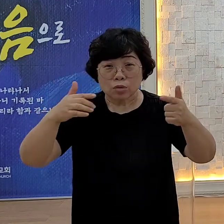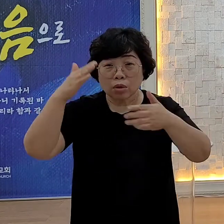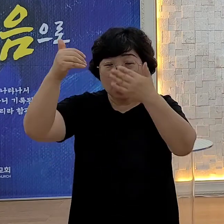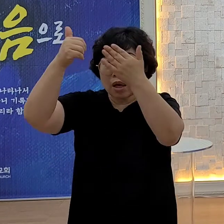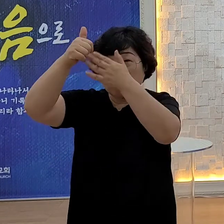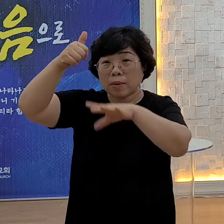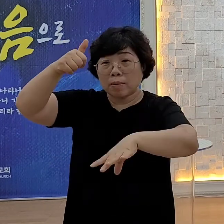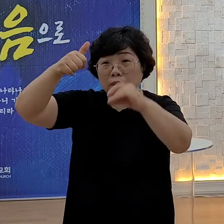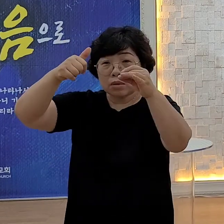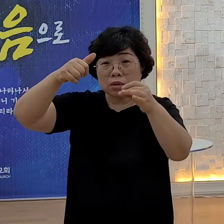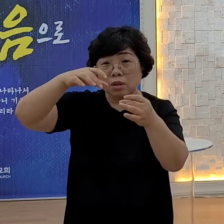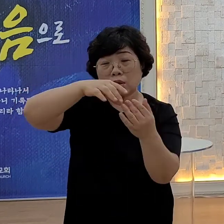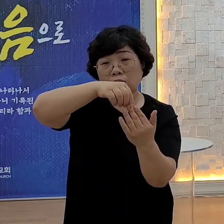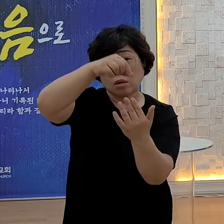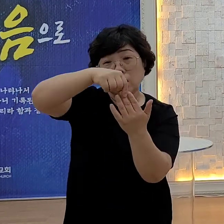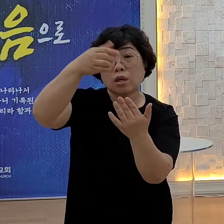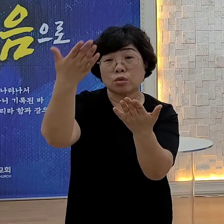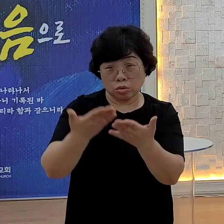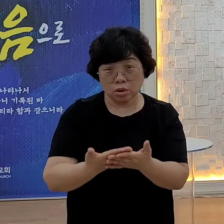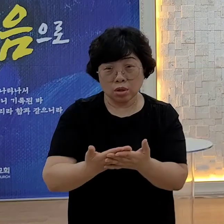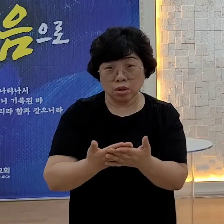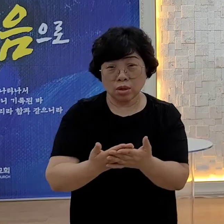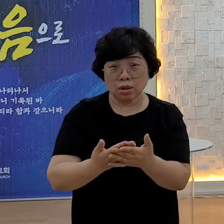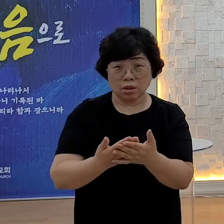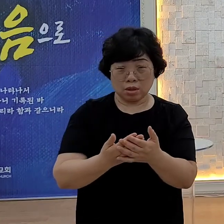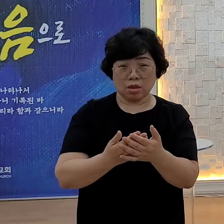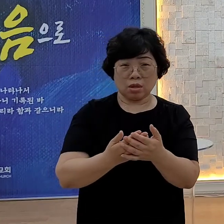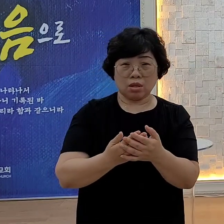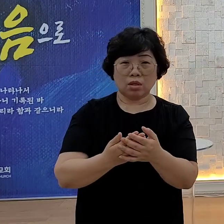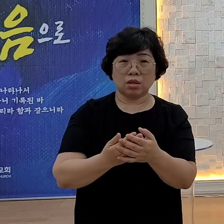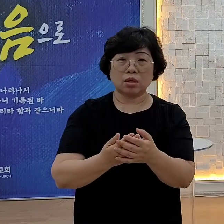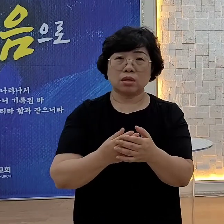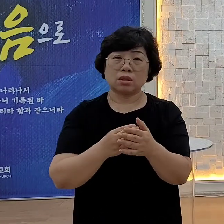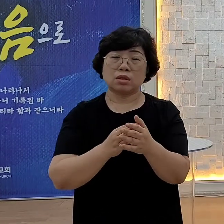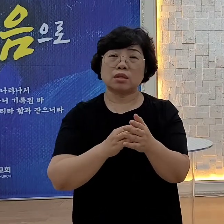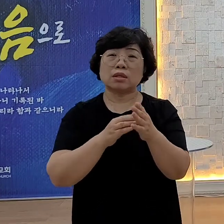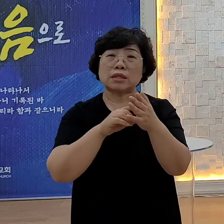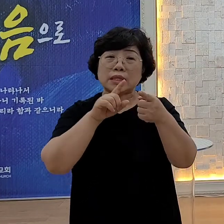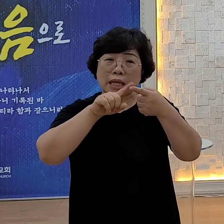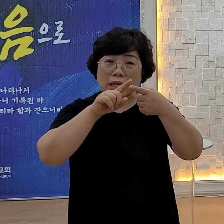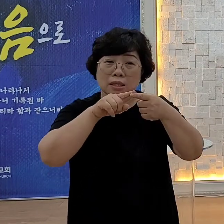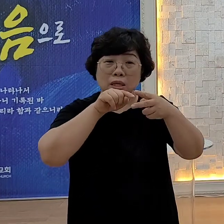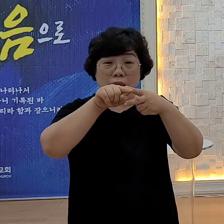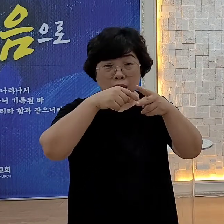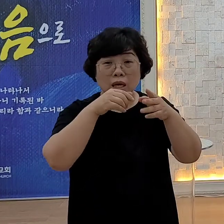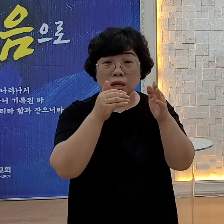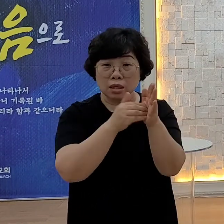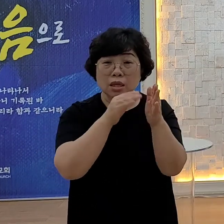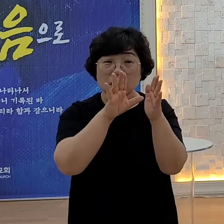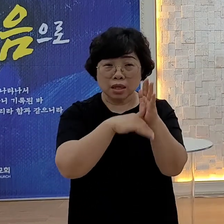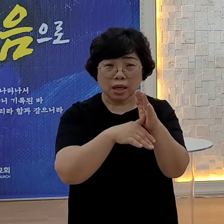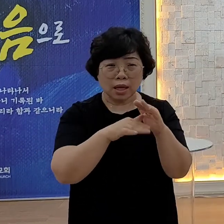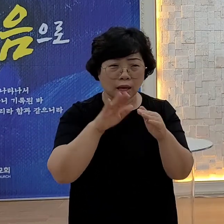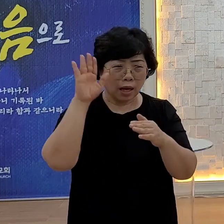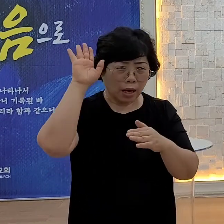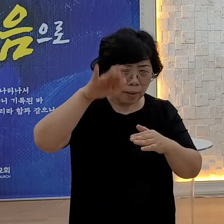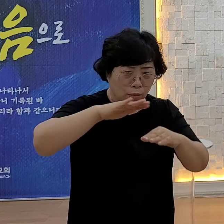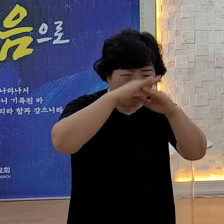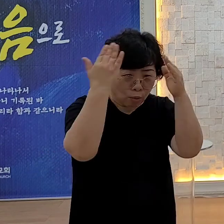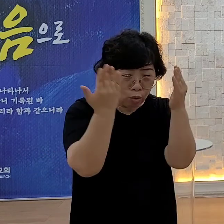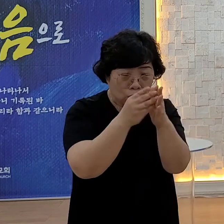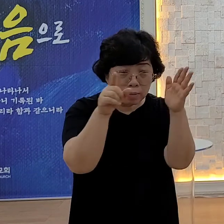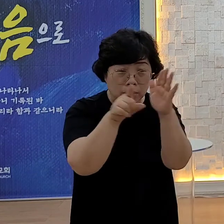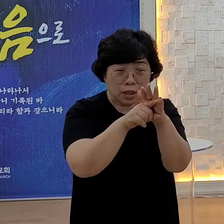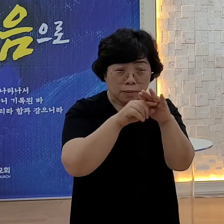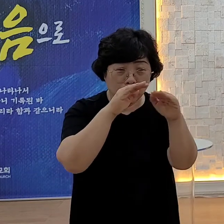자녀. 여러분 이 비밀이 이해가 되면 앞으로의 우리의 모든 이 믿음의